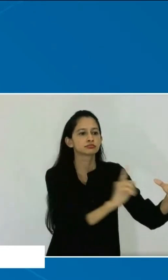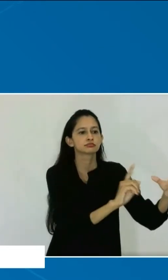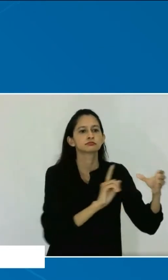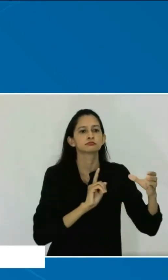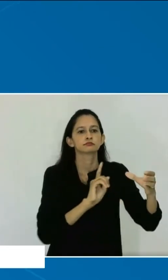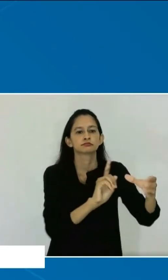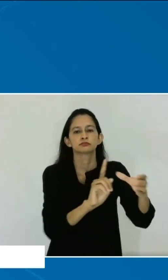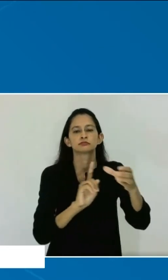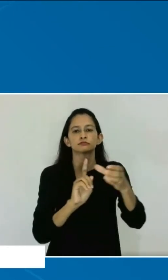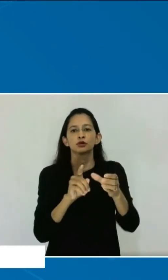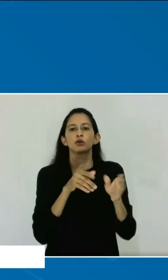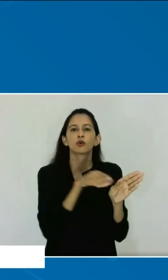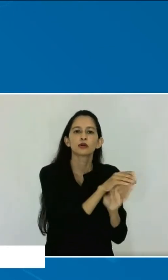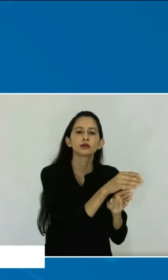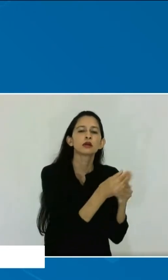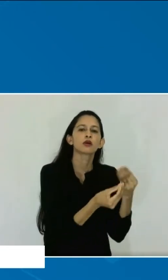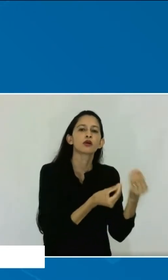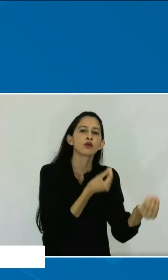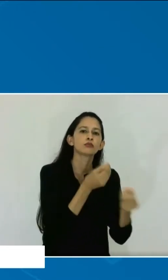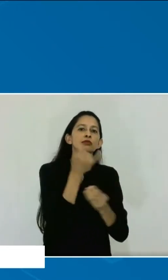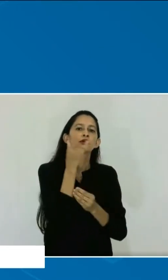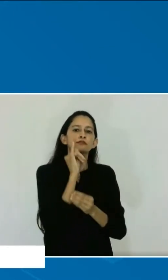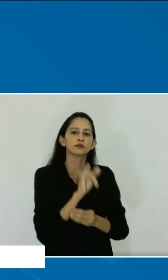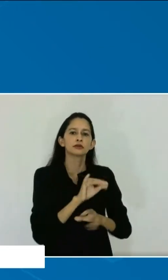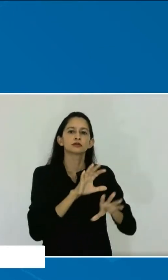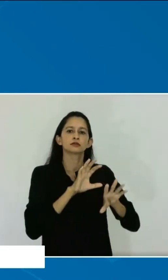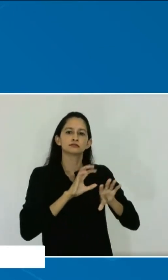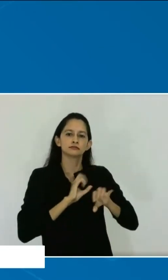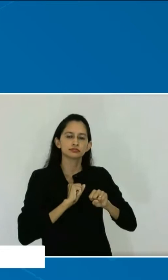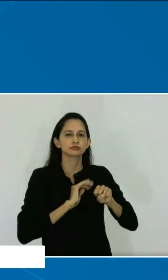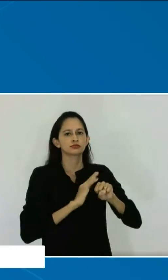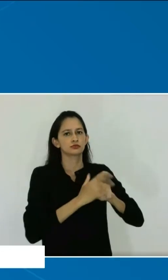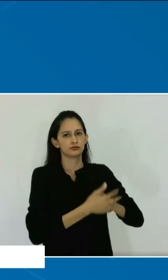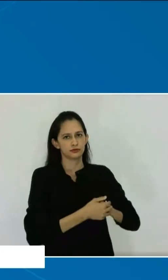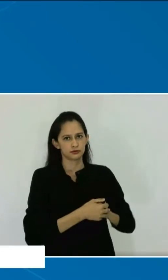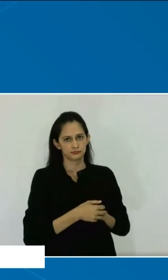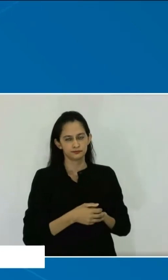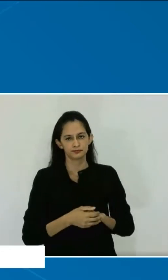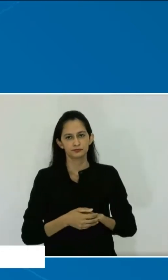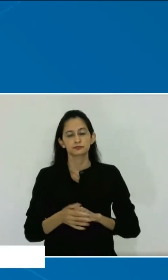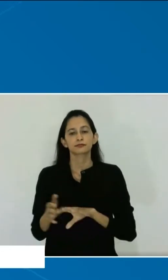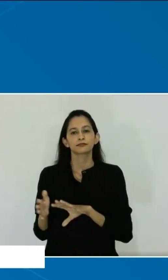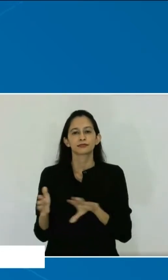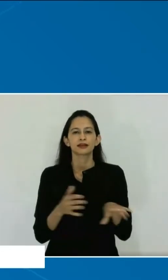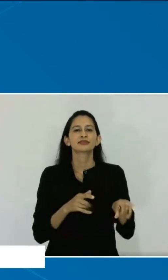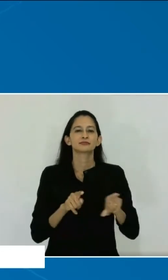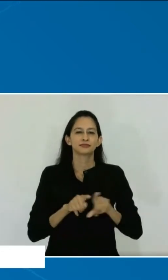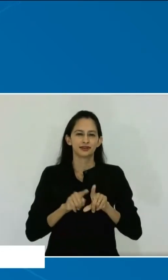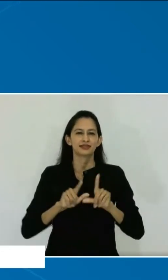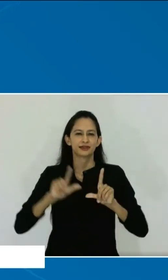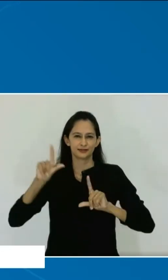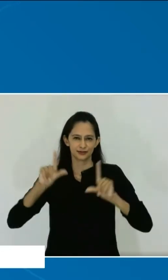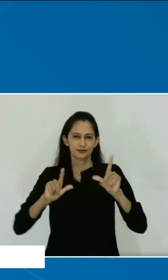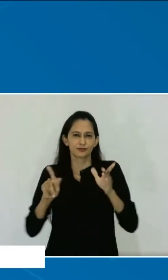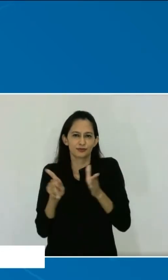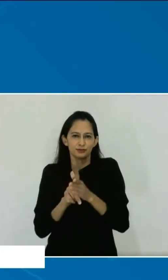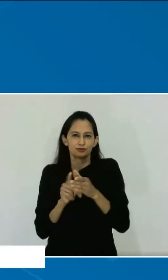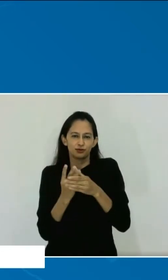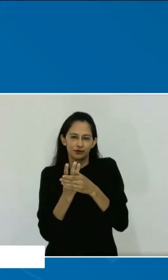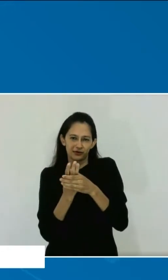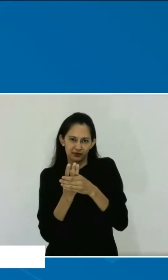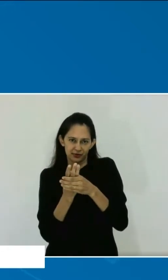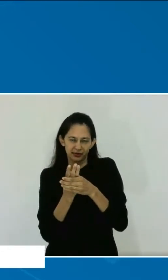de conscientização em torno do processo de enfrentamento. E a nossa TV, assim como a de vocês aí, a nossa TVU,